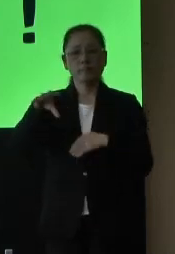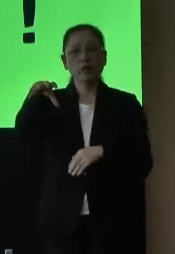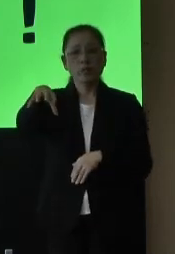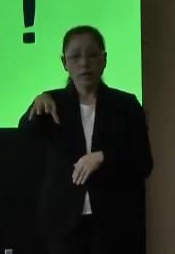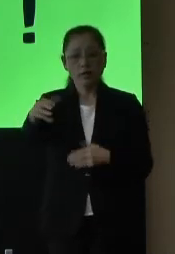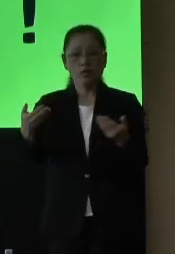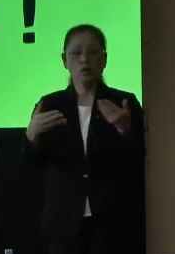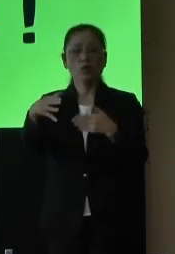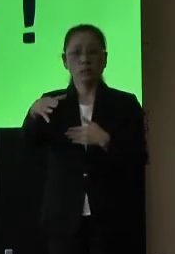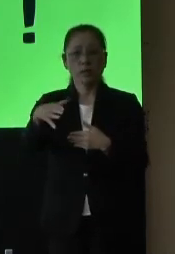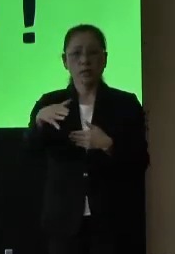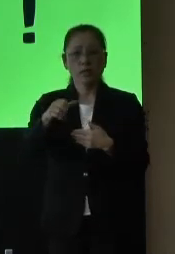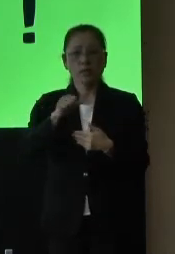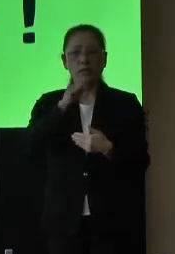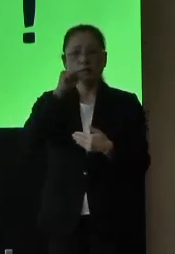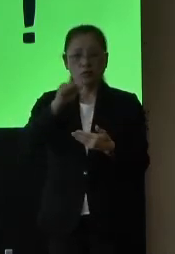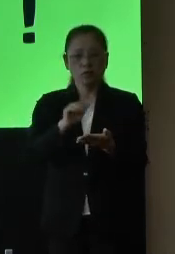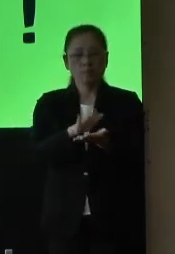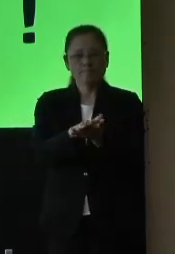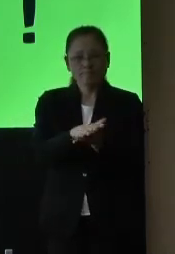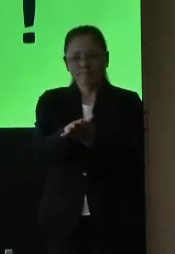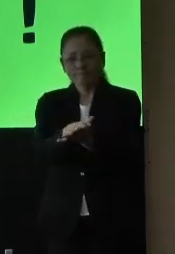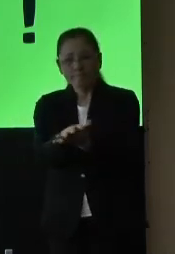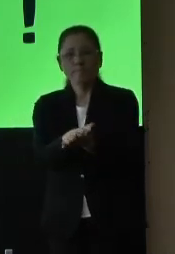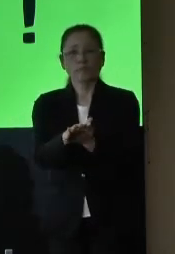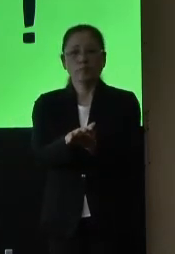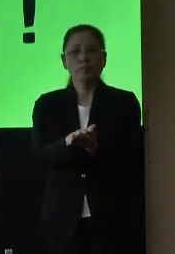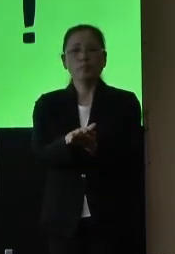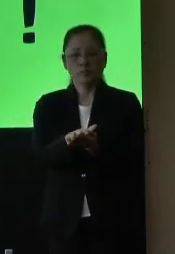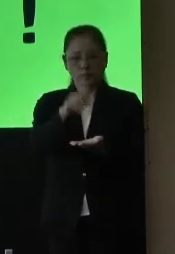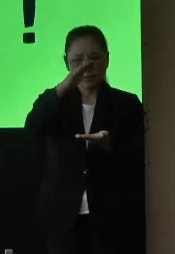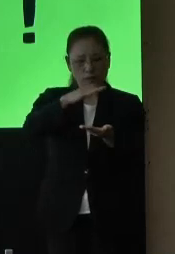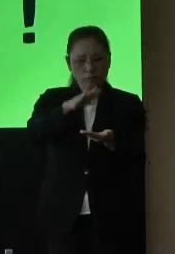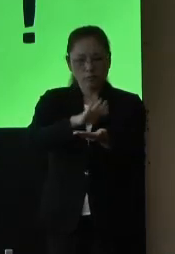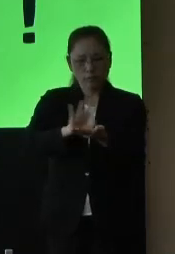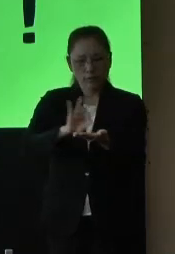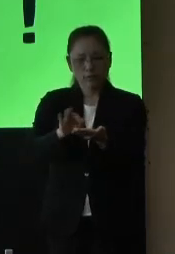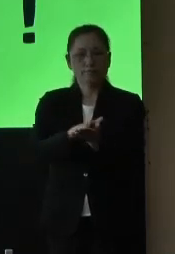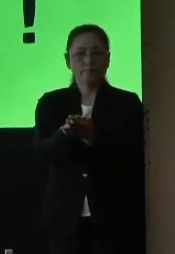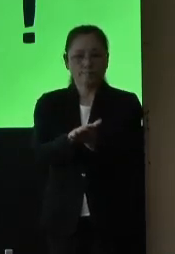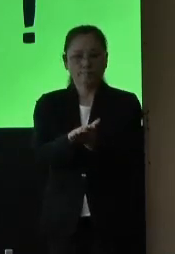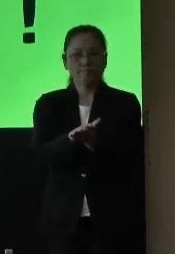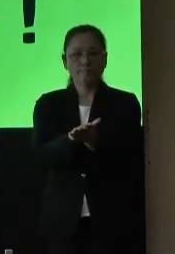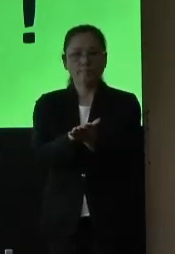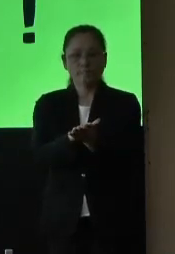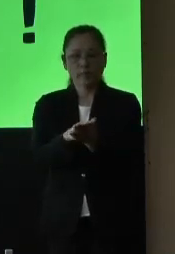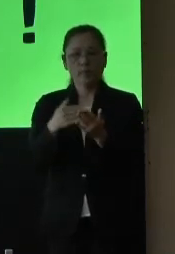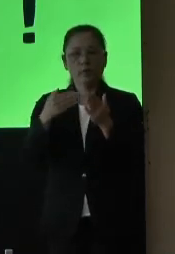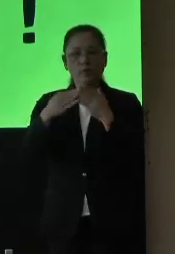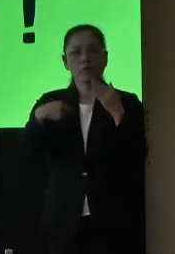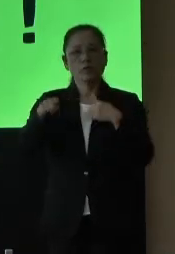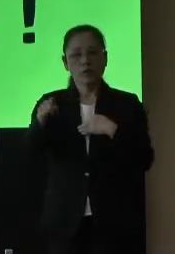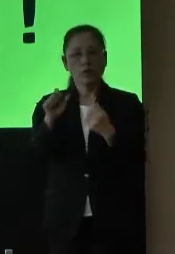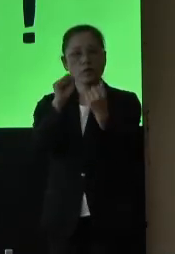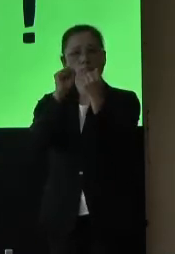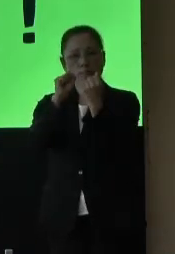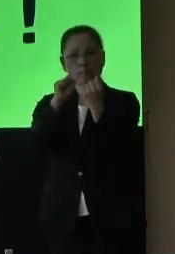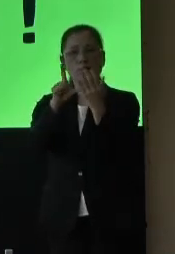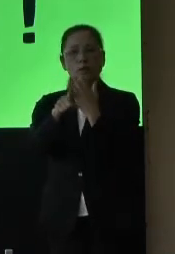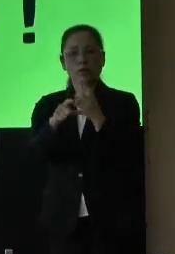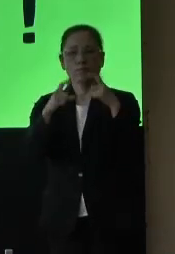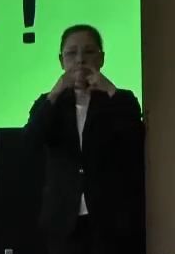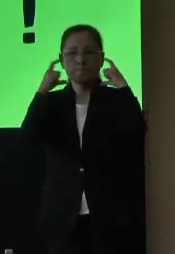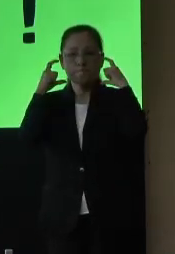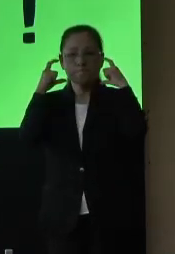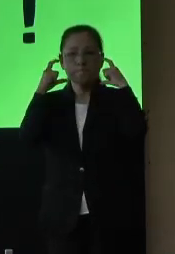ではアルコールを用いた手指の消毒、外出や面会の際は必ず